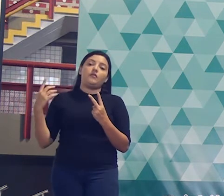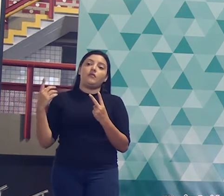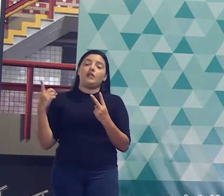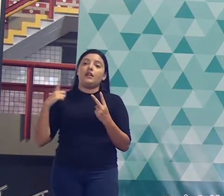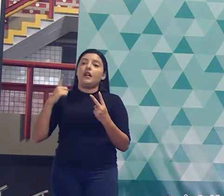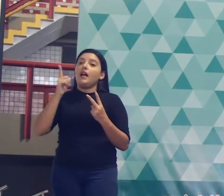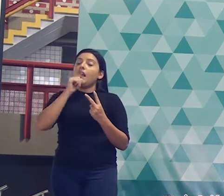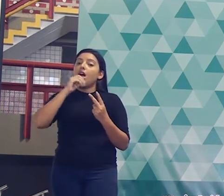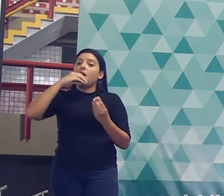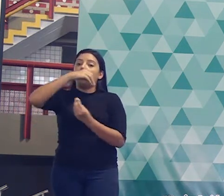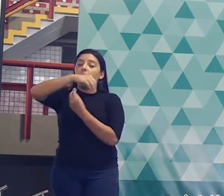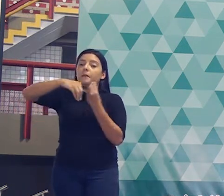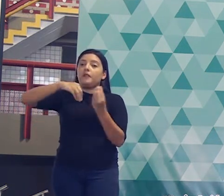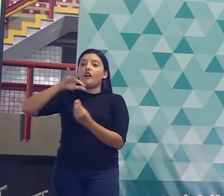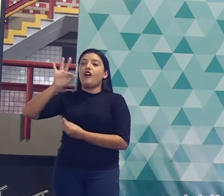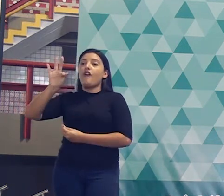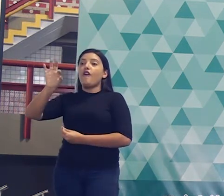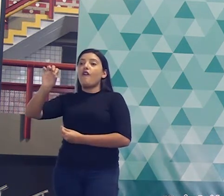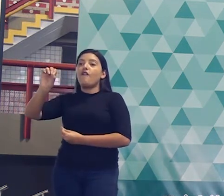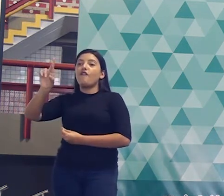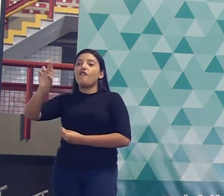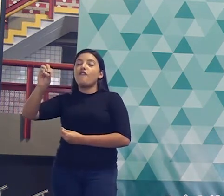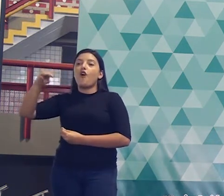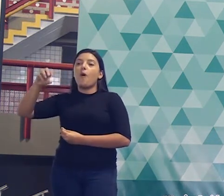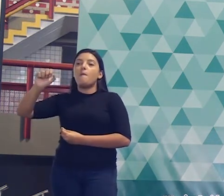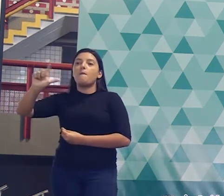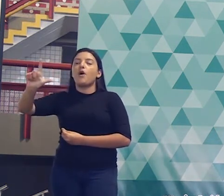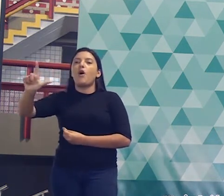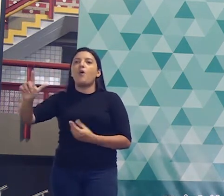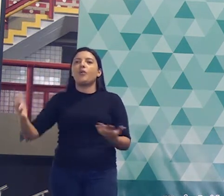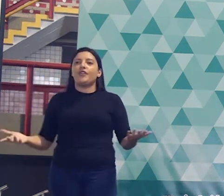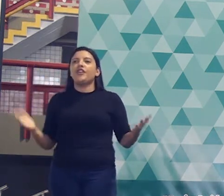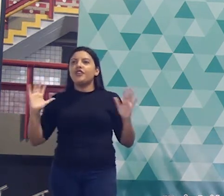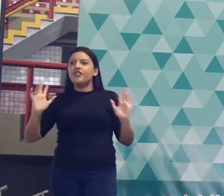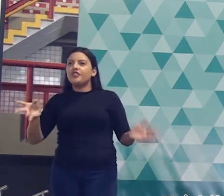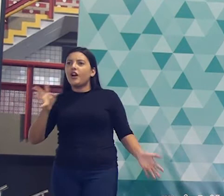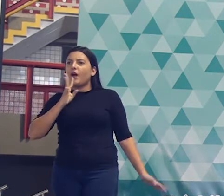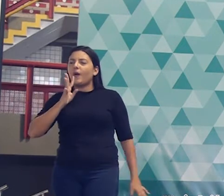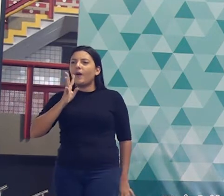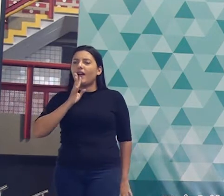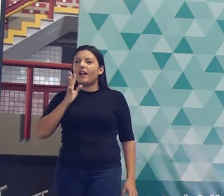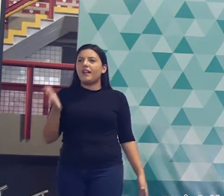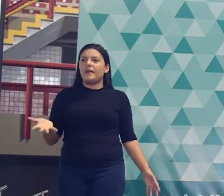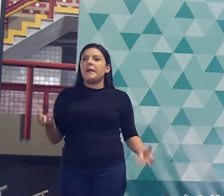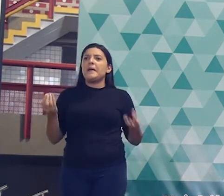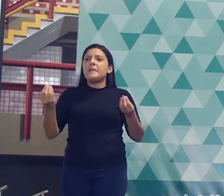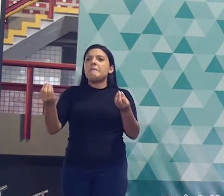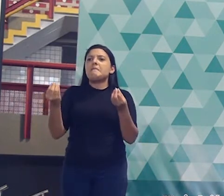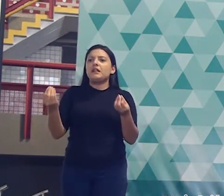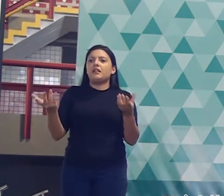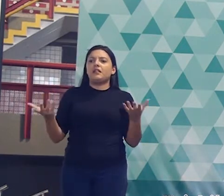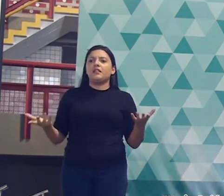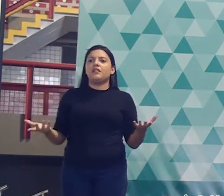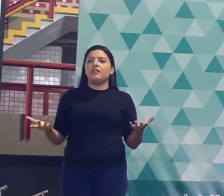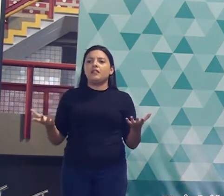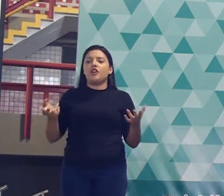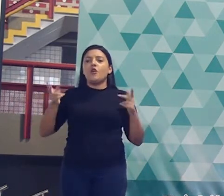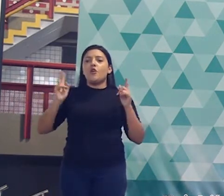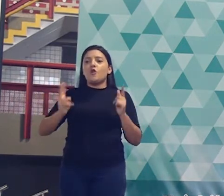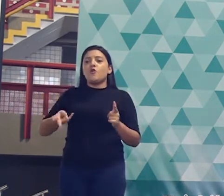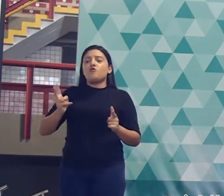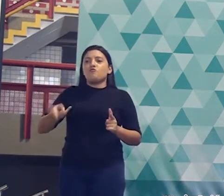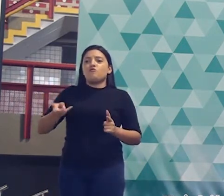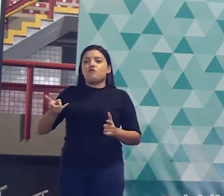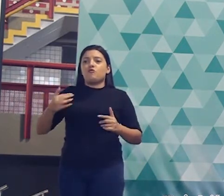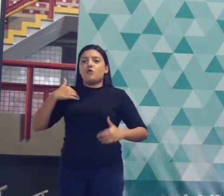aquosa a gente chama de formol. Alguém aqui já ouviu falar do formol? Para que serve o formol?